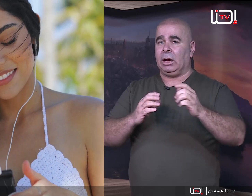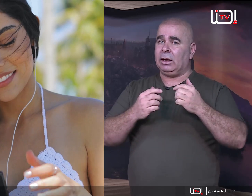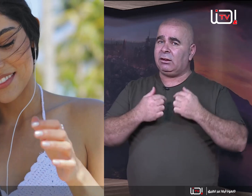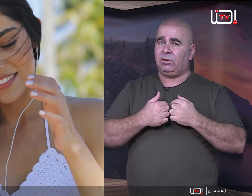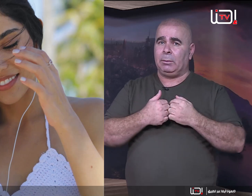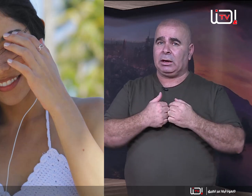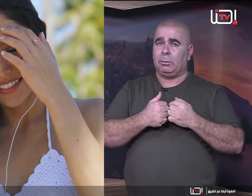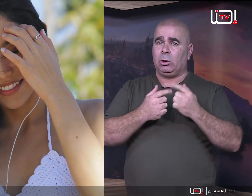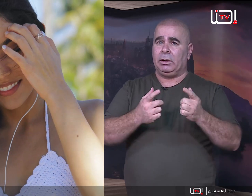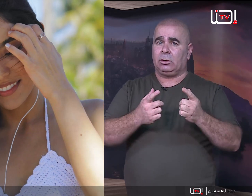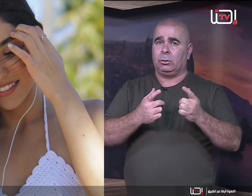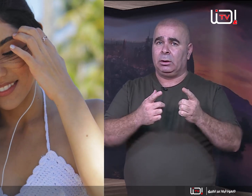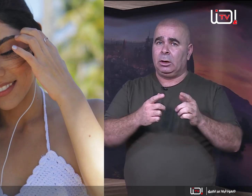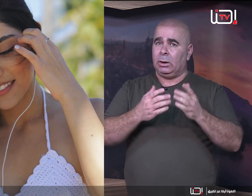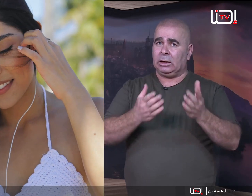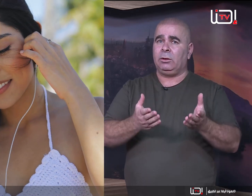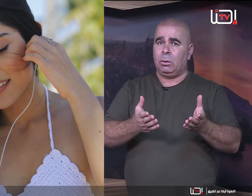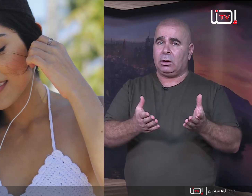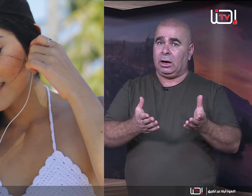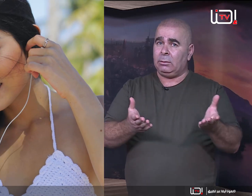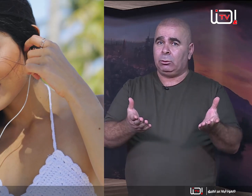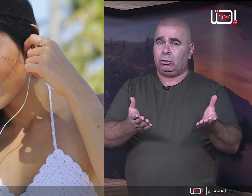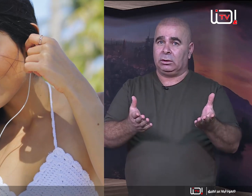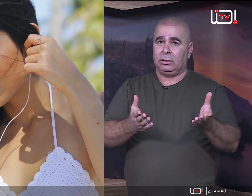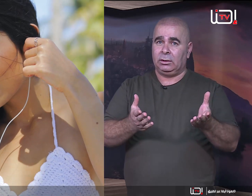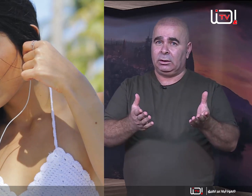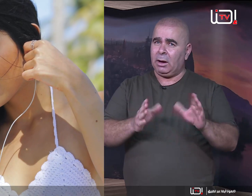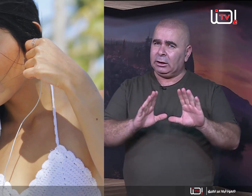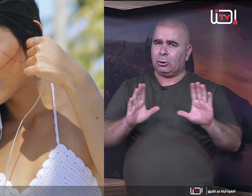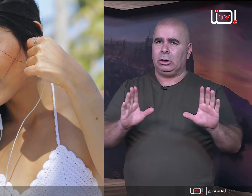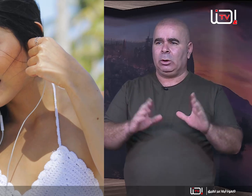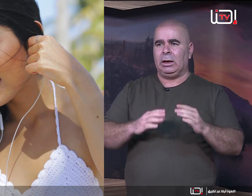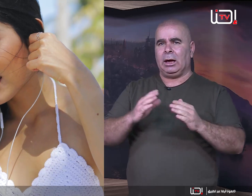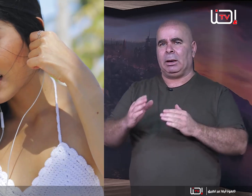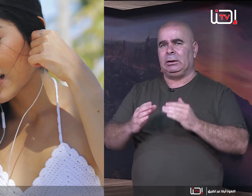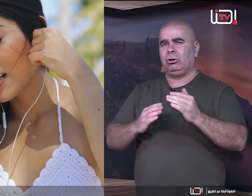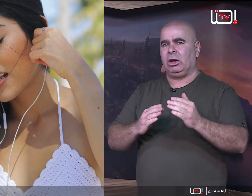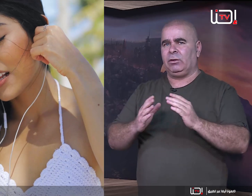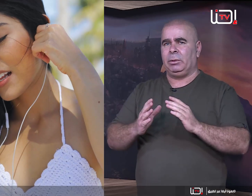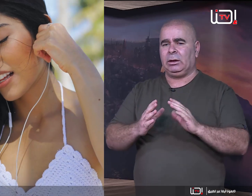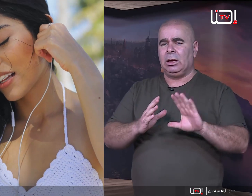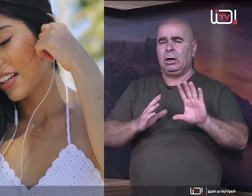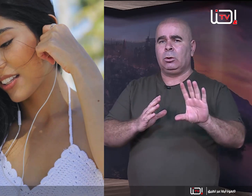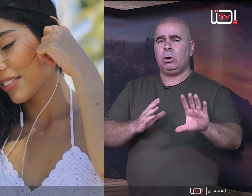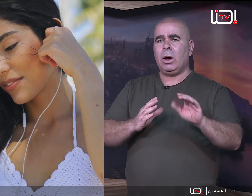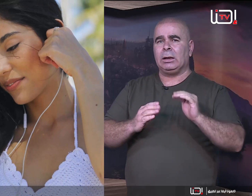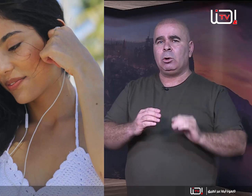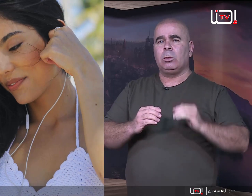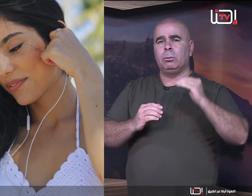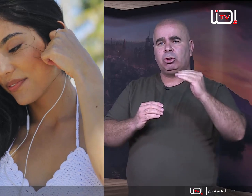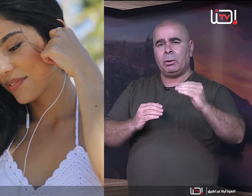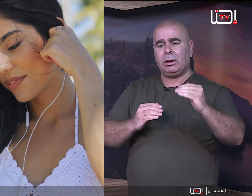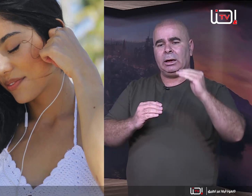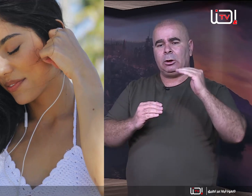المباشر انا اسف اني بحكي بقول بناتكم ولكن هذا الواقع ه الموجود ما حد يقول انا لا ما عنديش هيك في البيت كل واحد